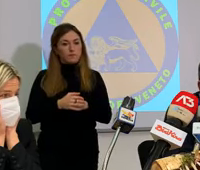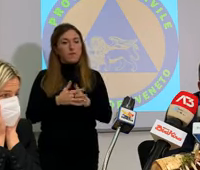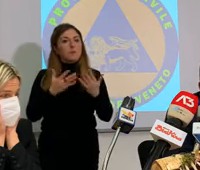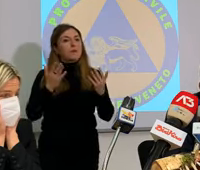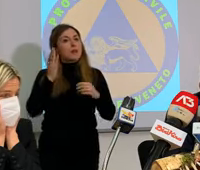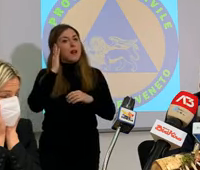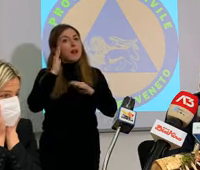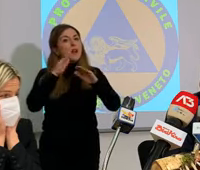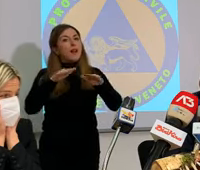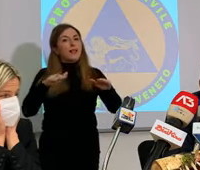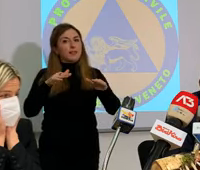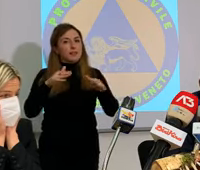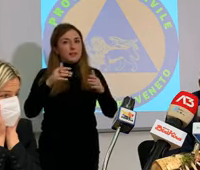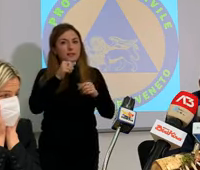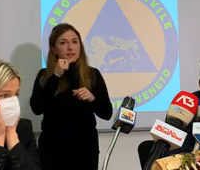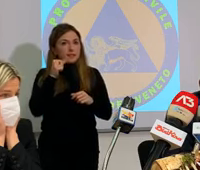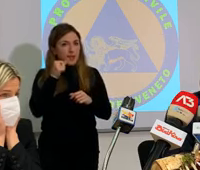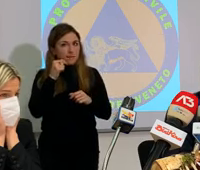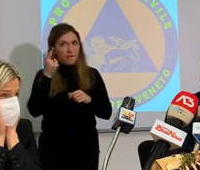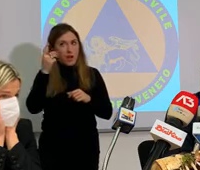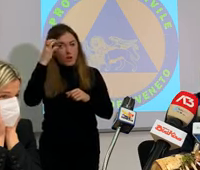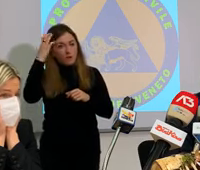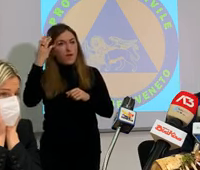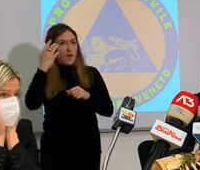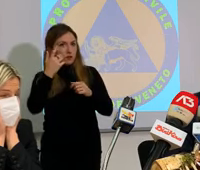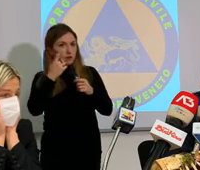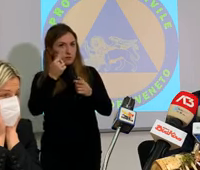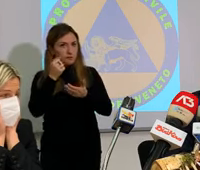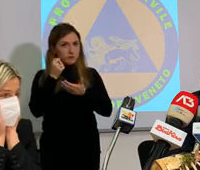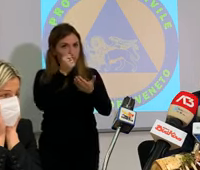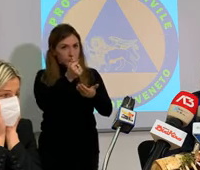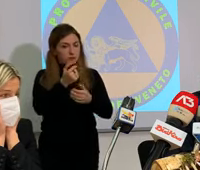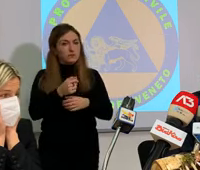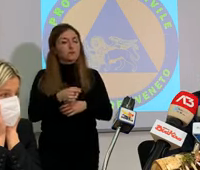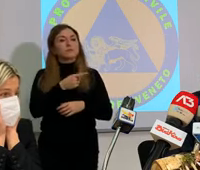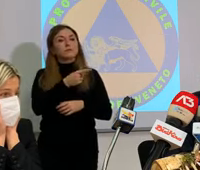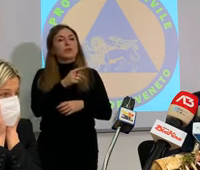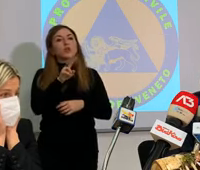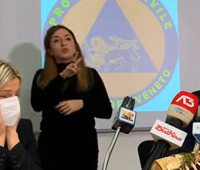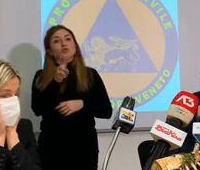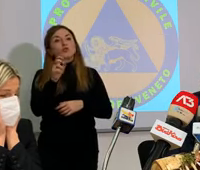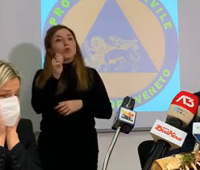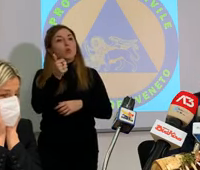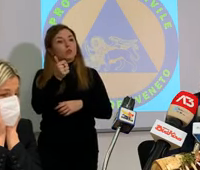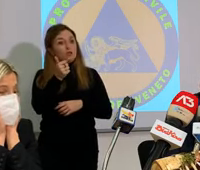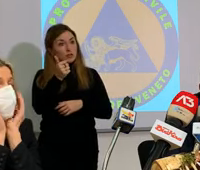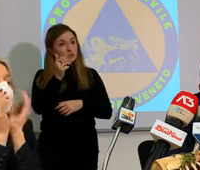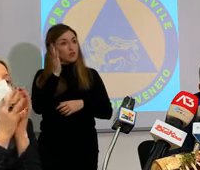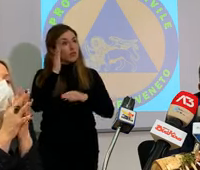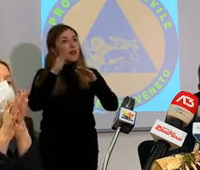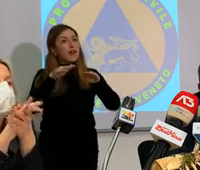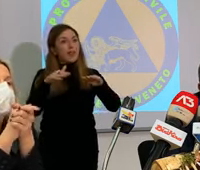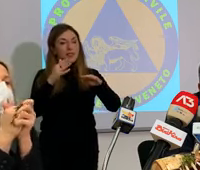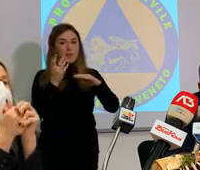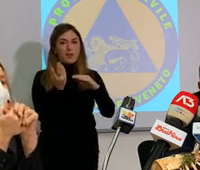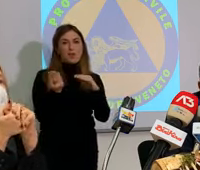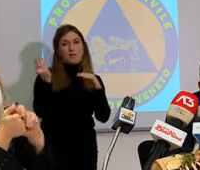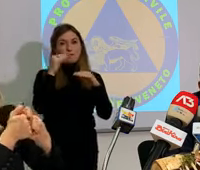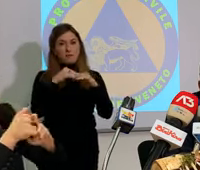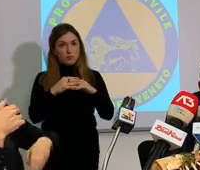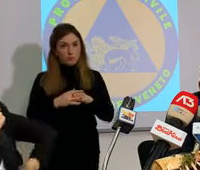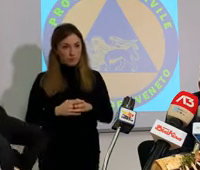vanno finanziati e realizzati dal governo erano 200 211 dati in più se